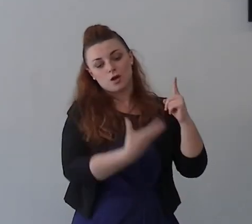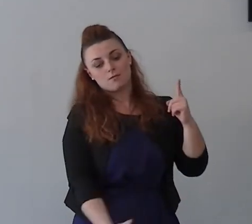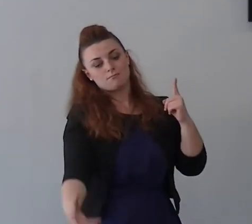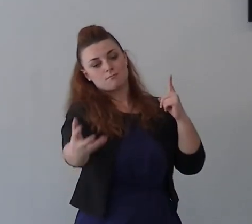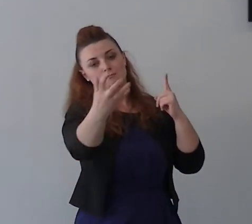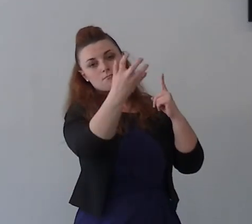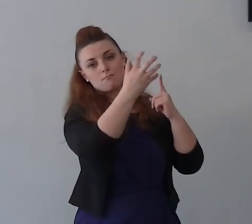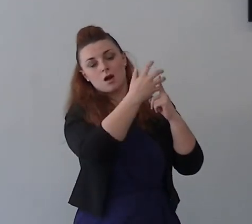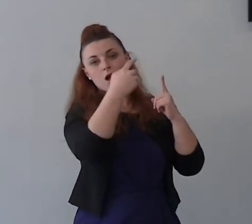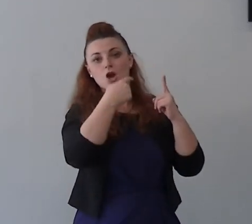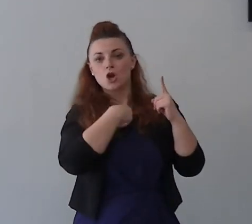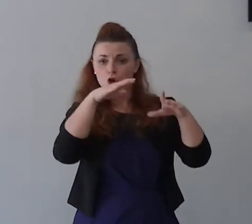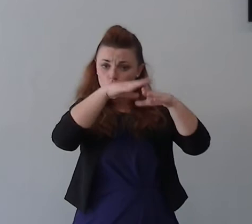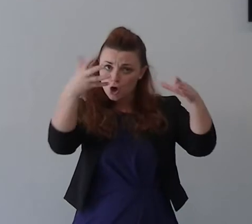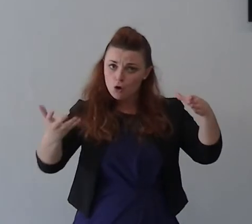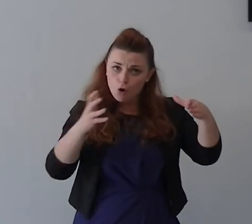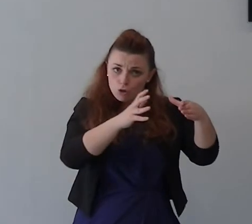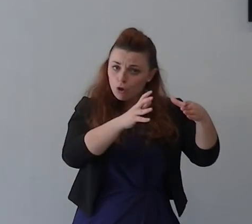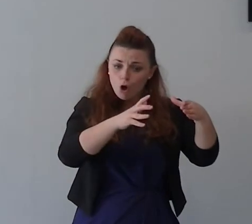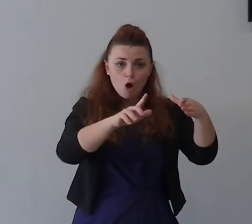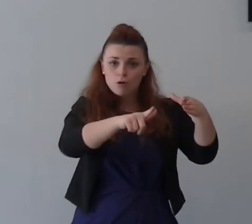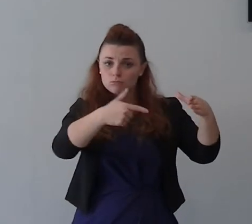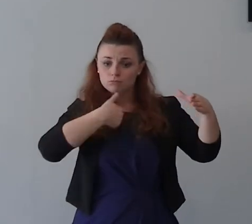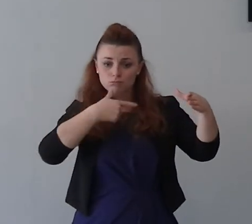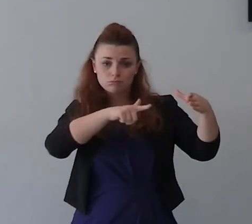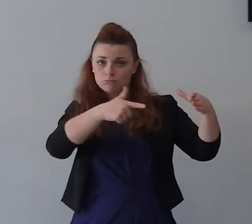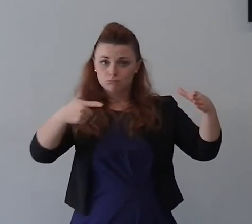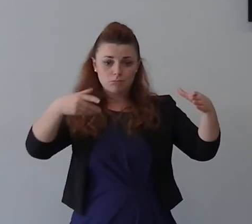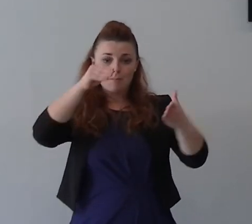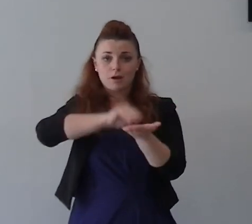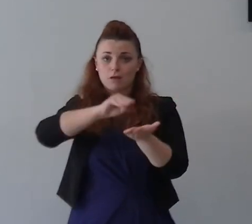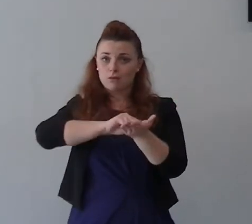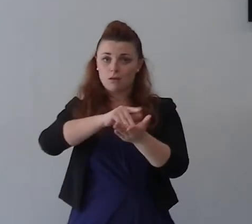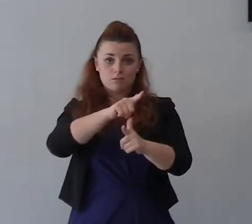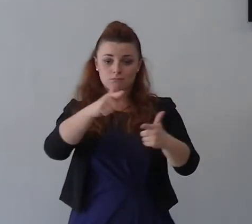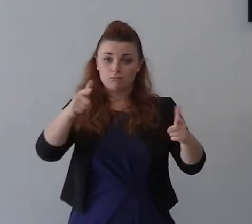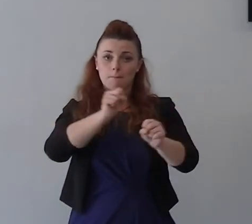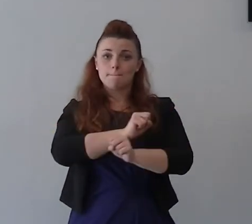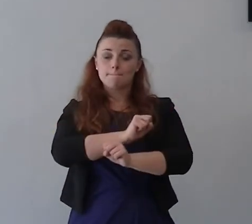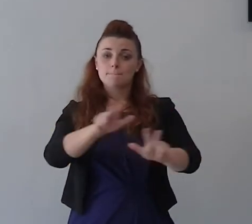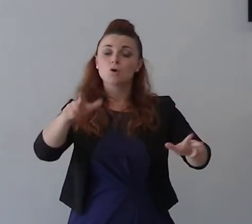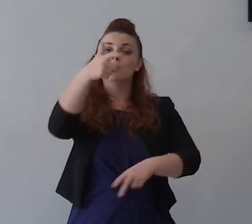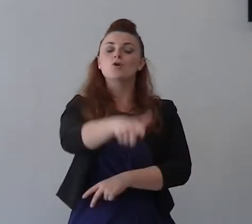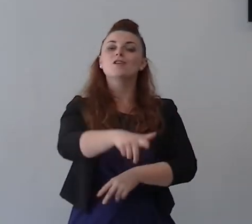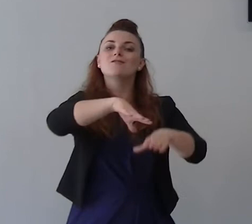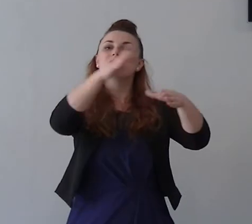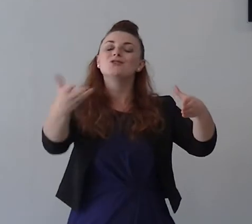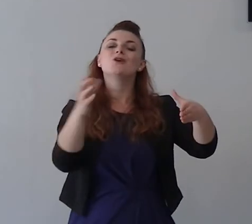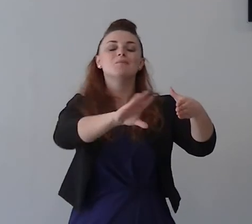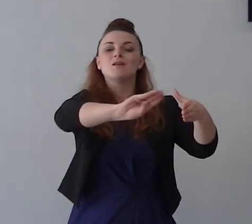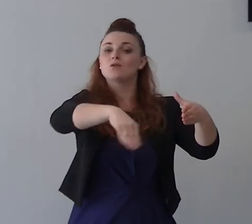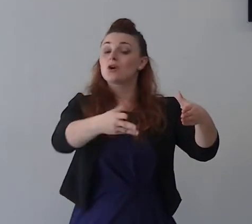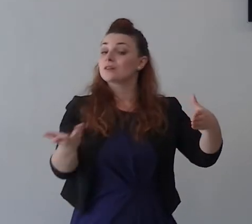Non sono più nella tomba, non sono più nella tomba, poiché la tomba è vuota,